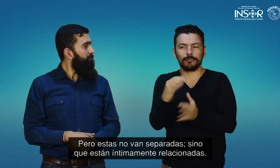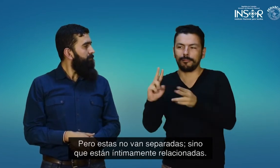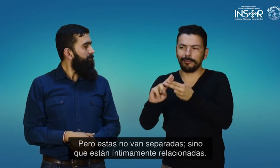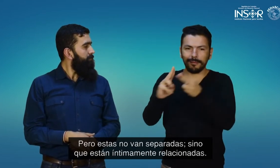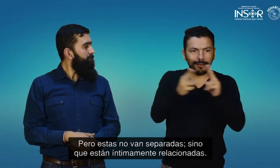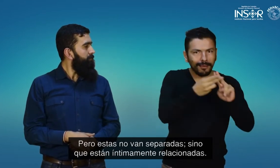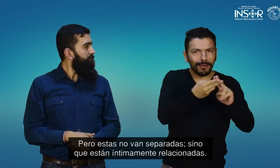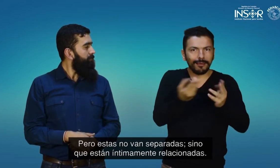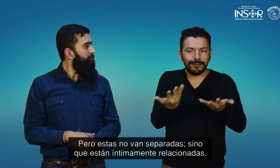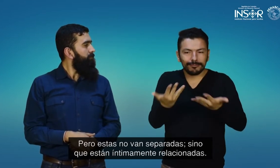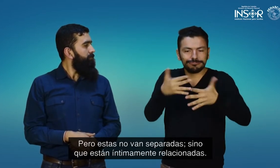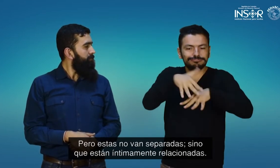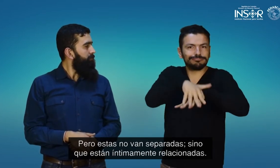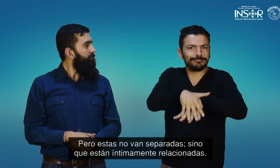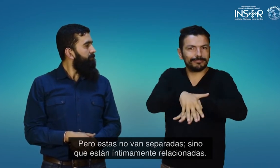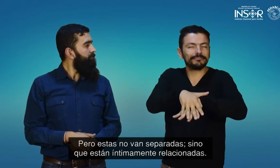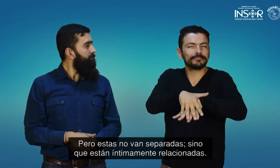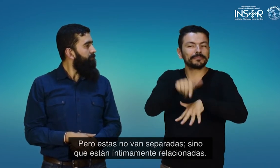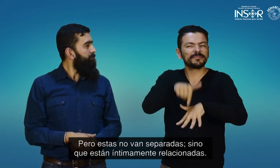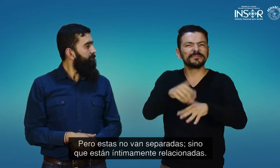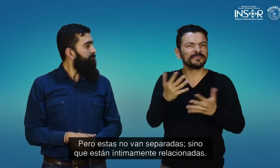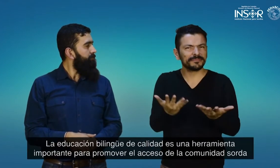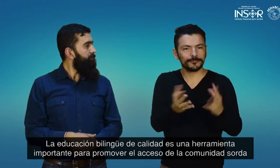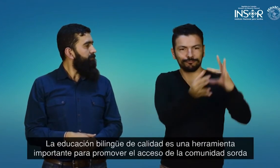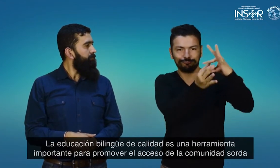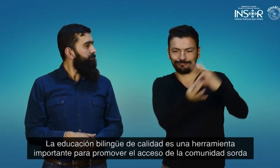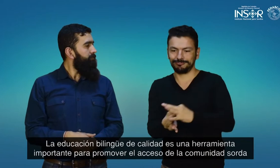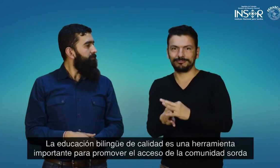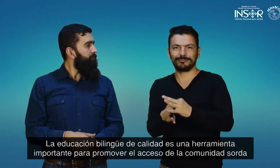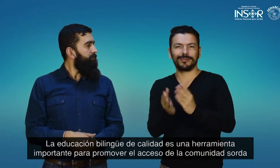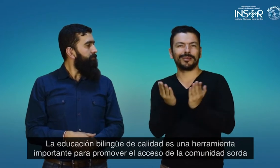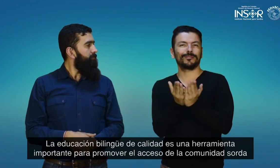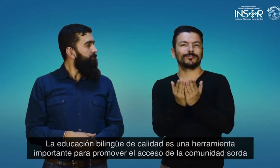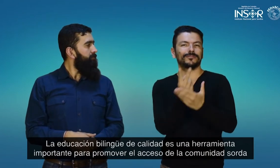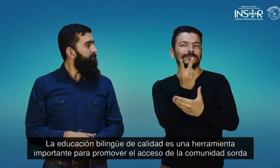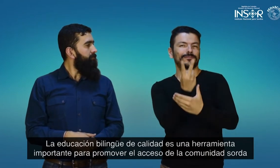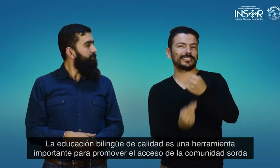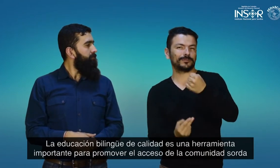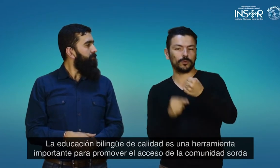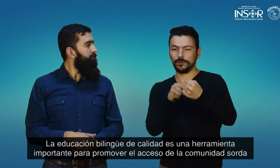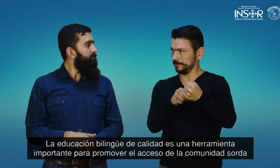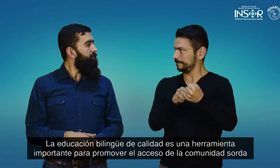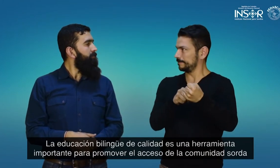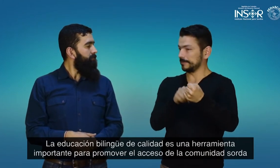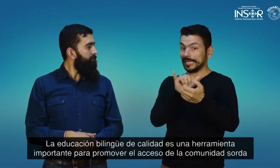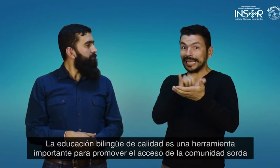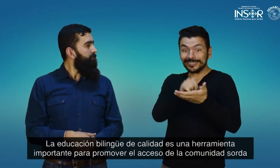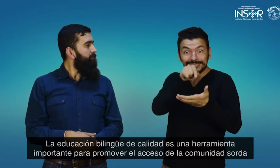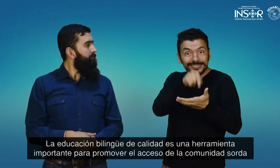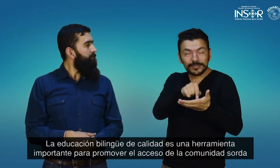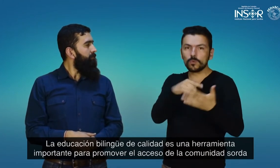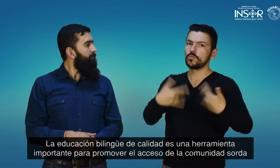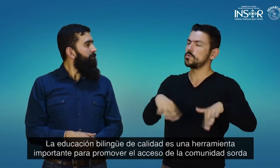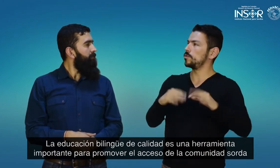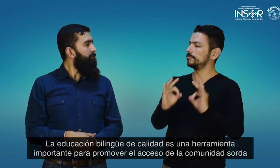no van separadas, sino que están íntimamente relacionadas. La educación bilingüe de calidad es una herramienta